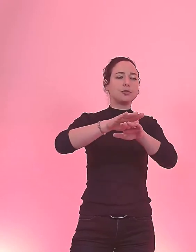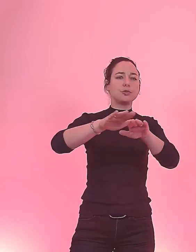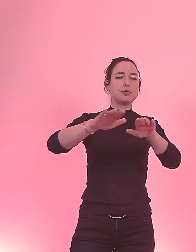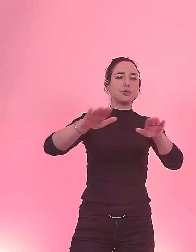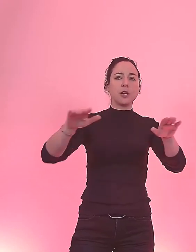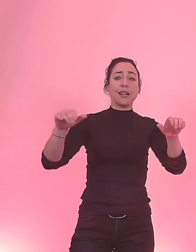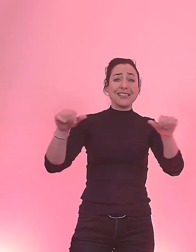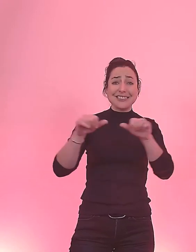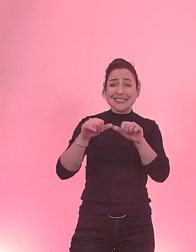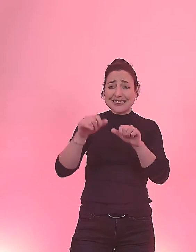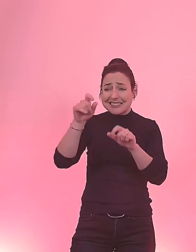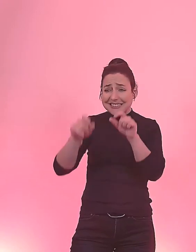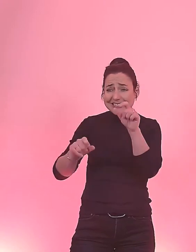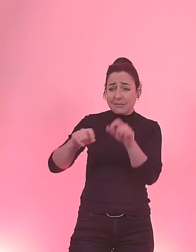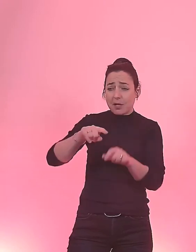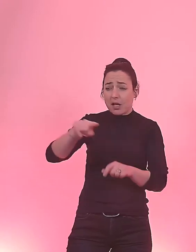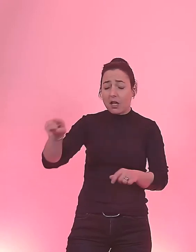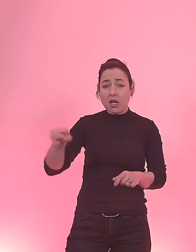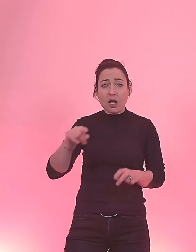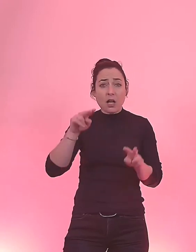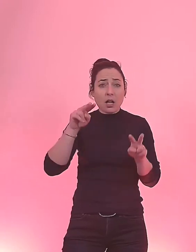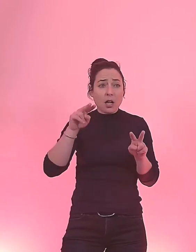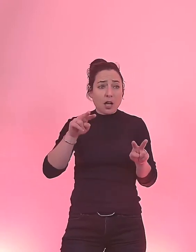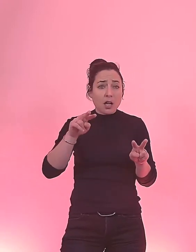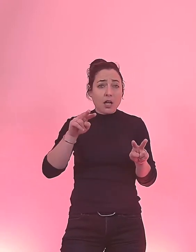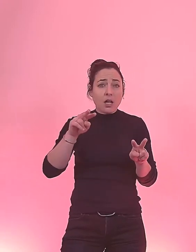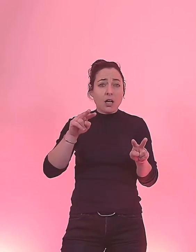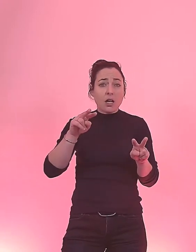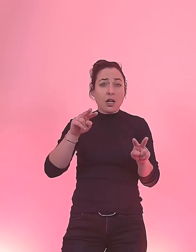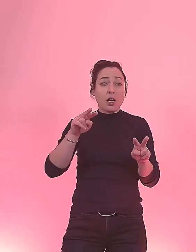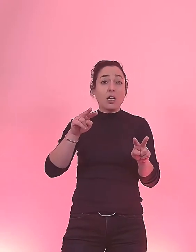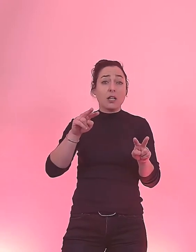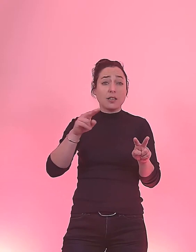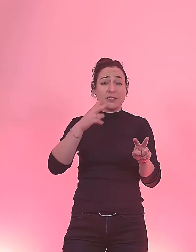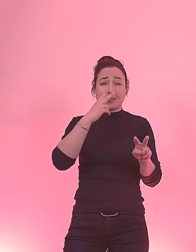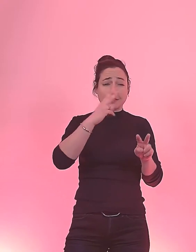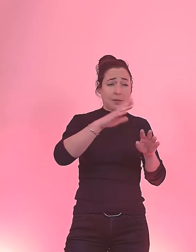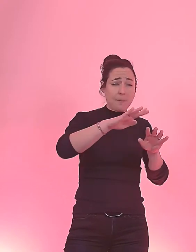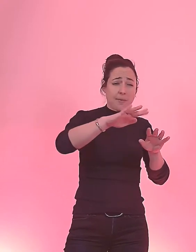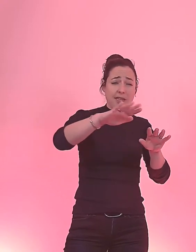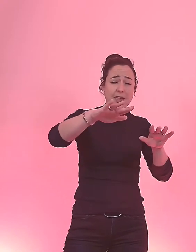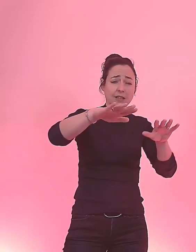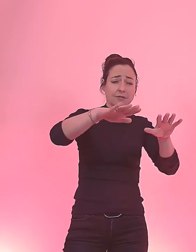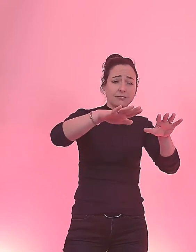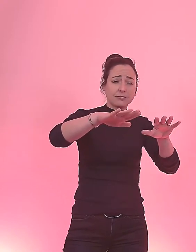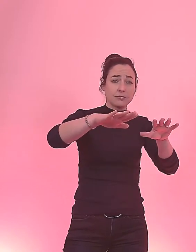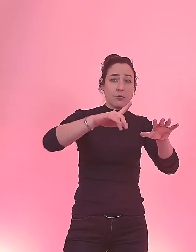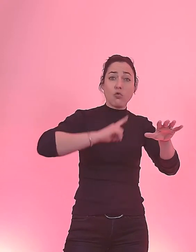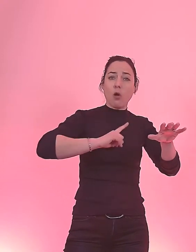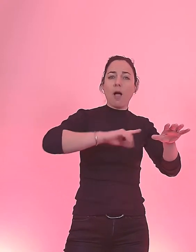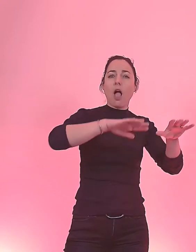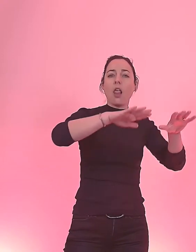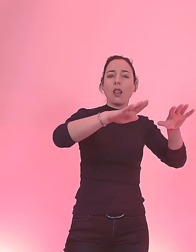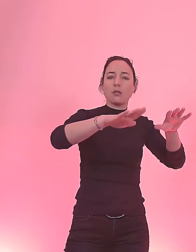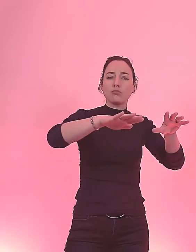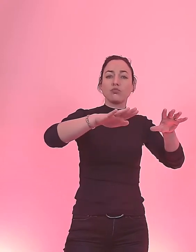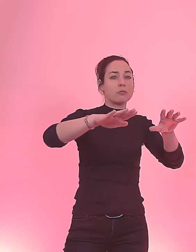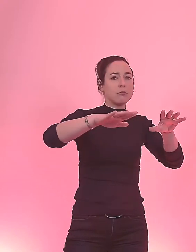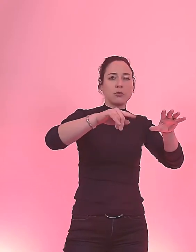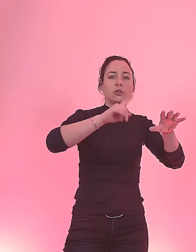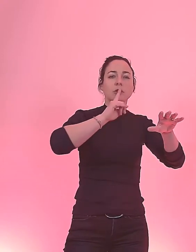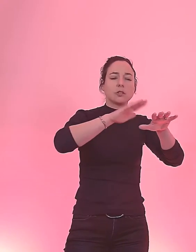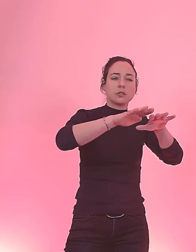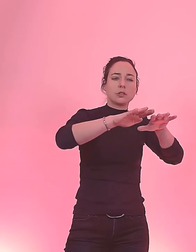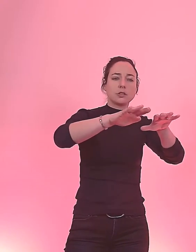die kijken naar hem en als het het meer helemaal glad wordt normaal daar nog een eindje naar maar nu is het rustig als ze